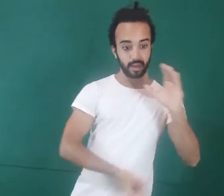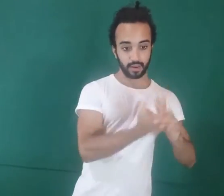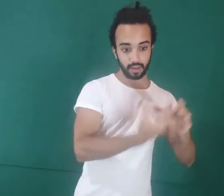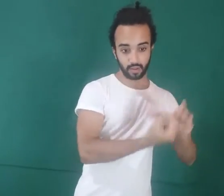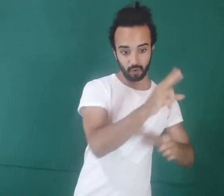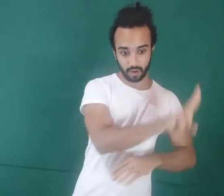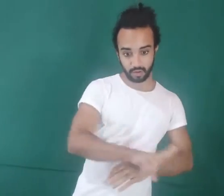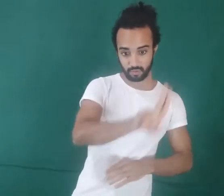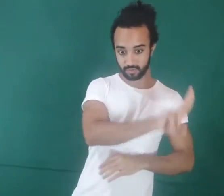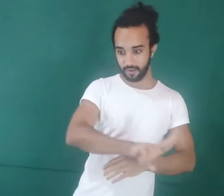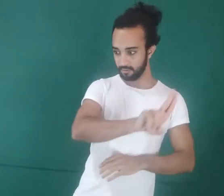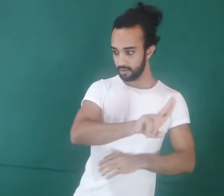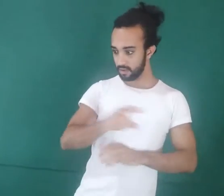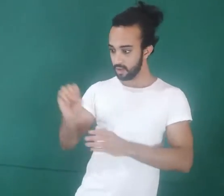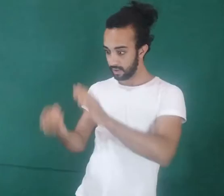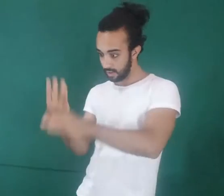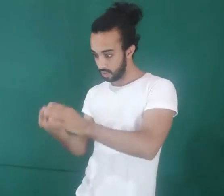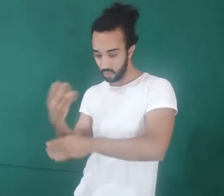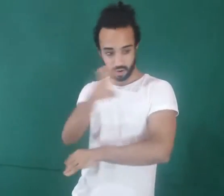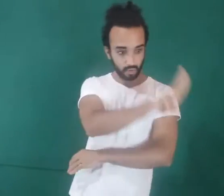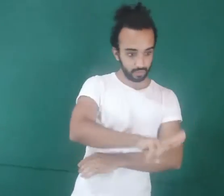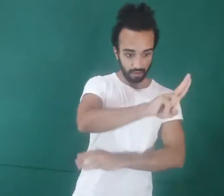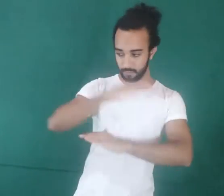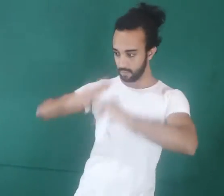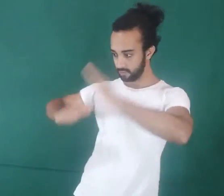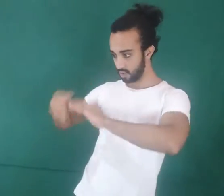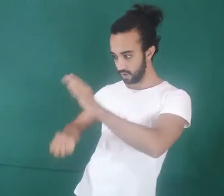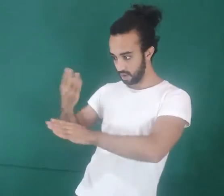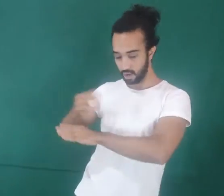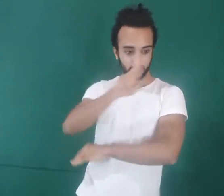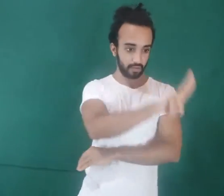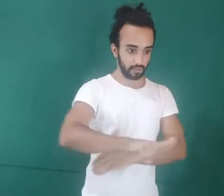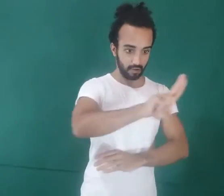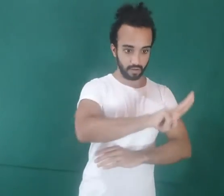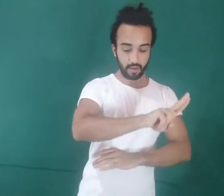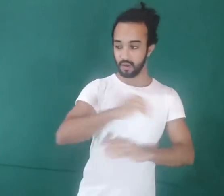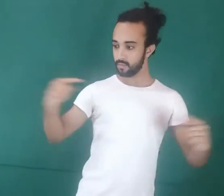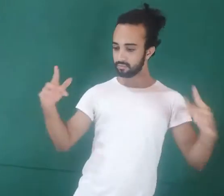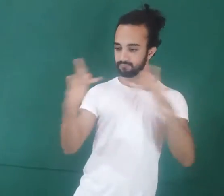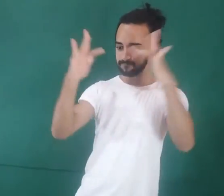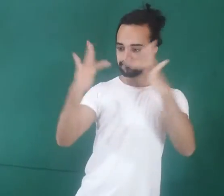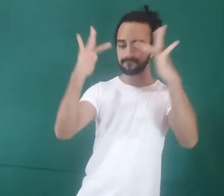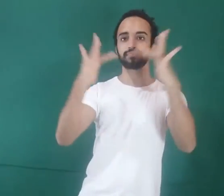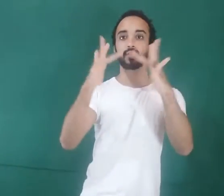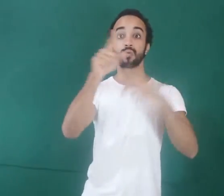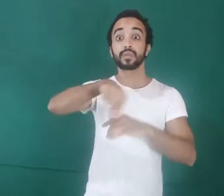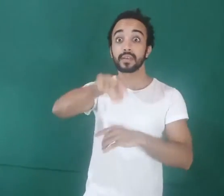somente usuária passiva. Você tem que ser criadora. Você tem que criar. Você não importa qual vai ser necessariamente o retorno daquilo, mas você tem